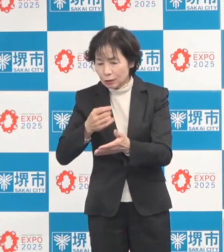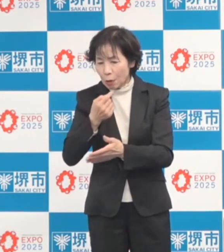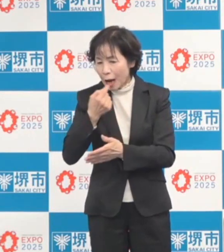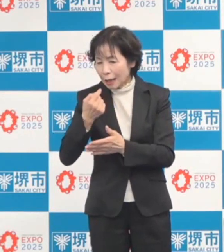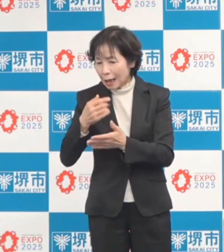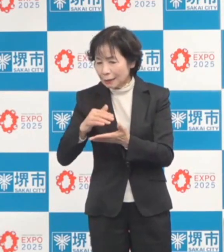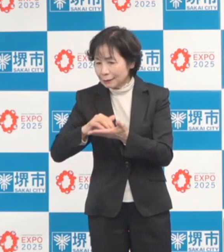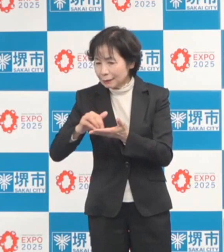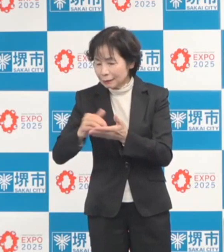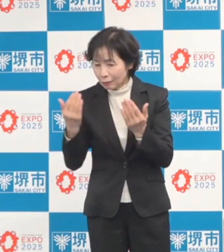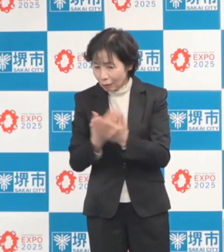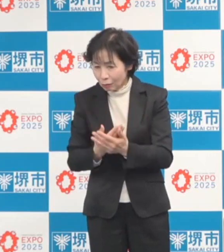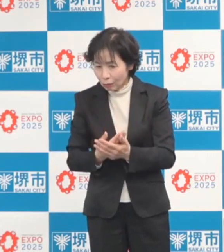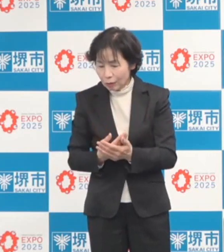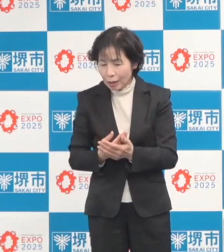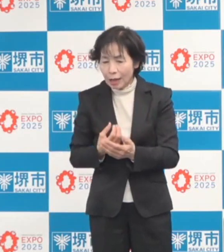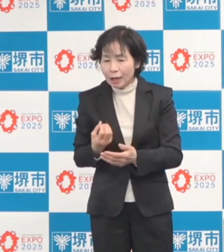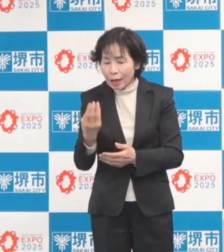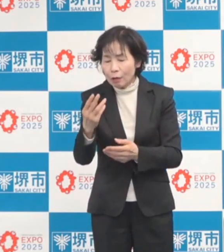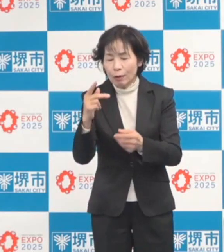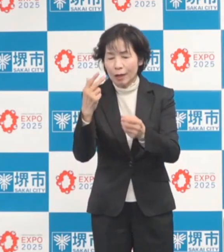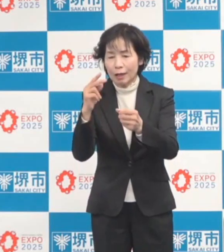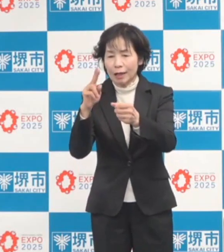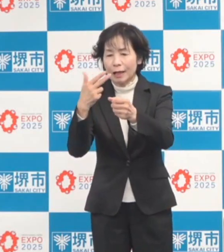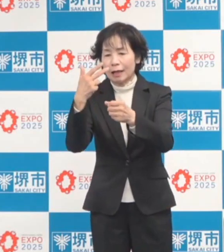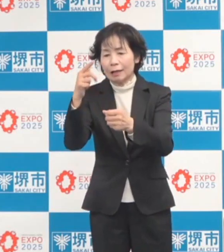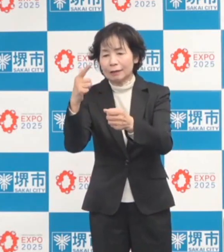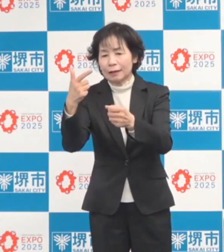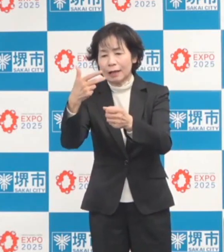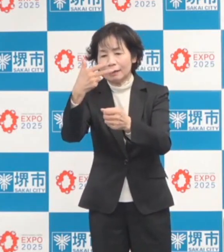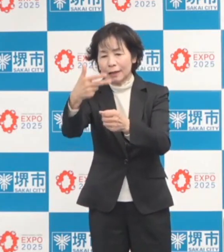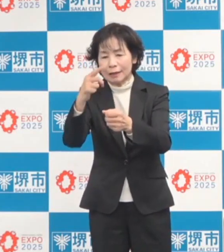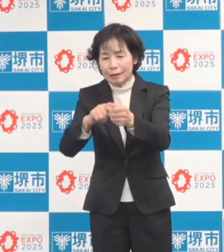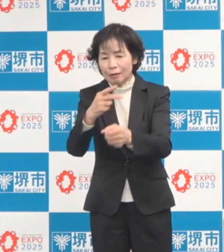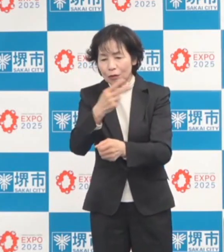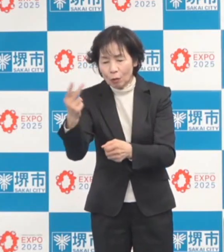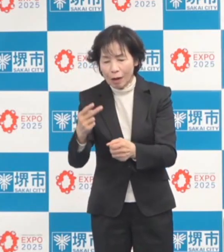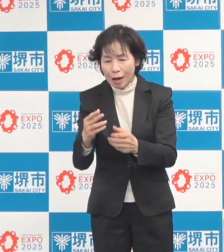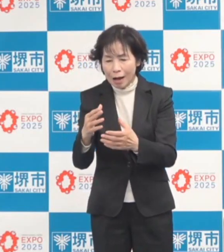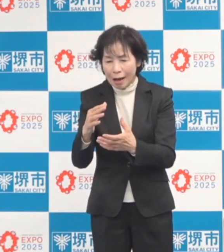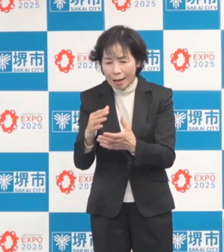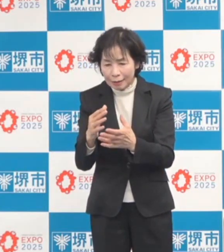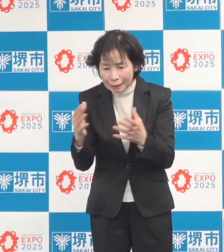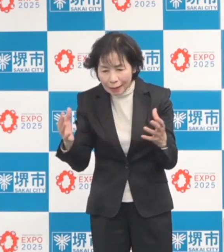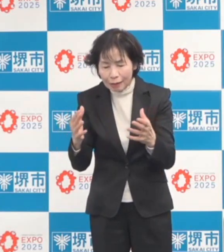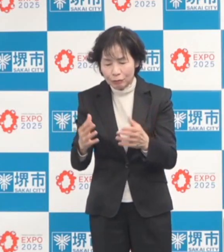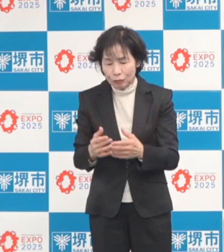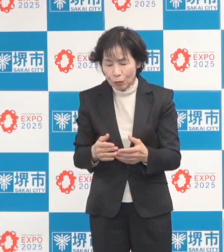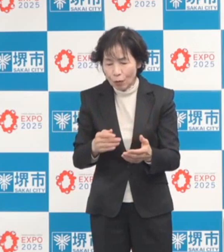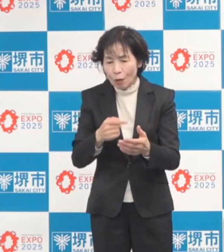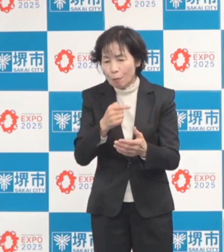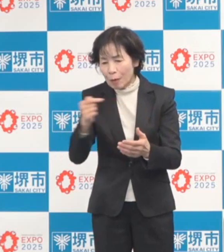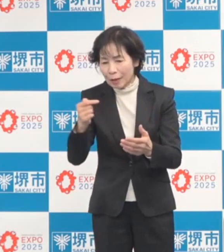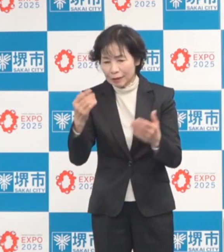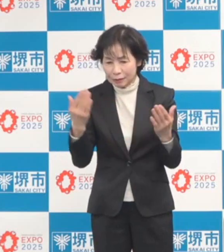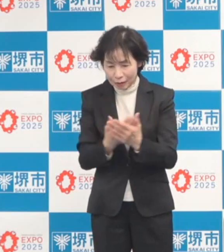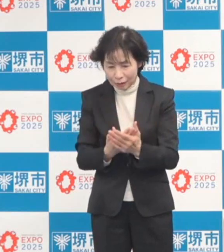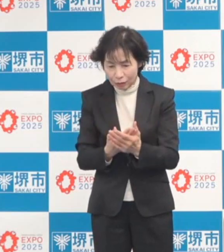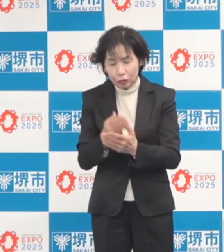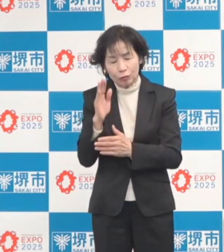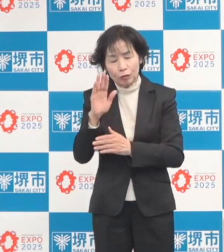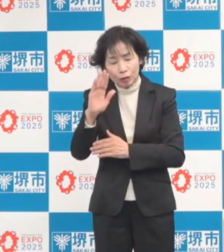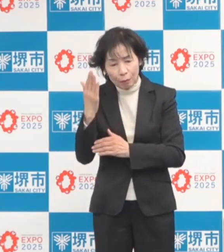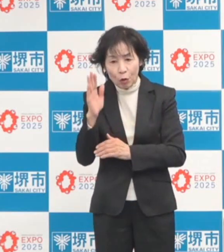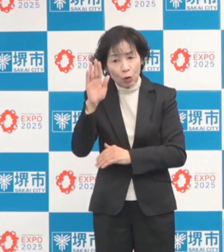に令和7年度はマイナス110億円という多額の収支赤字となっておりますが、将来的には収支